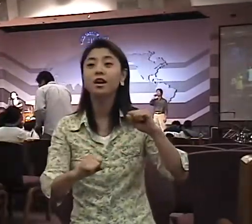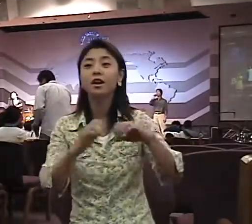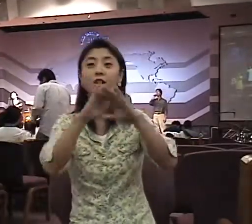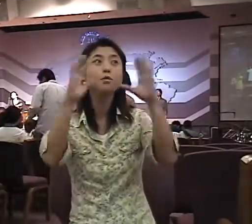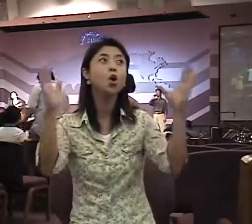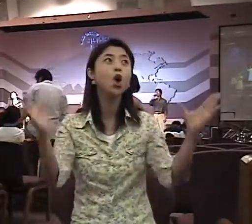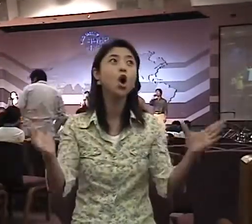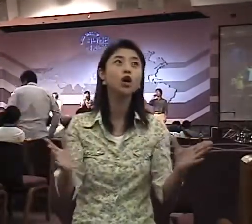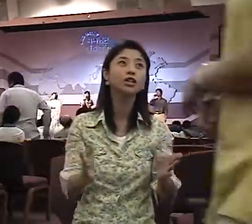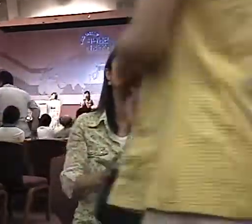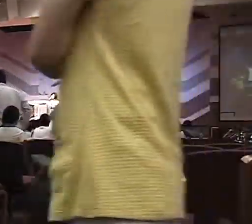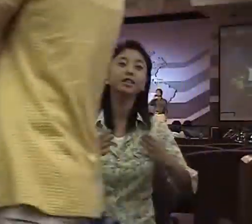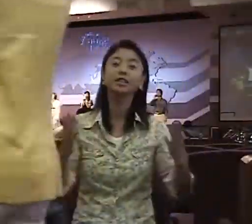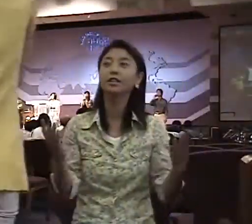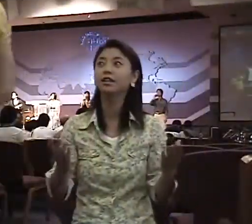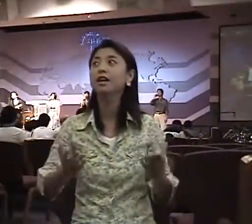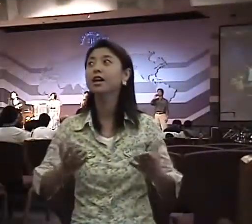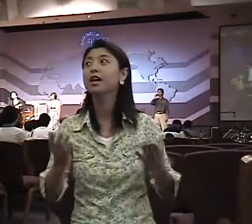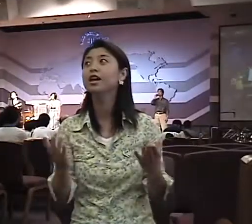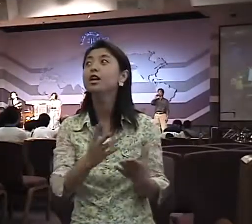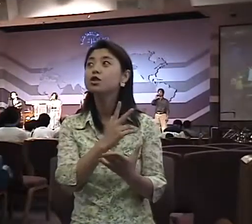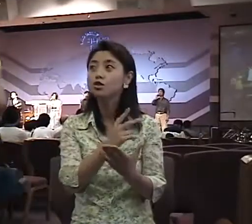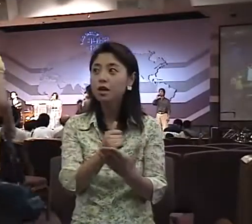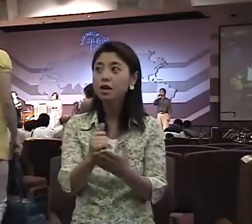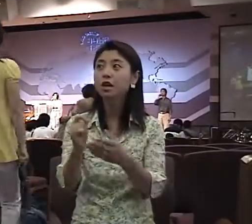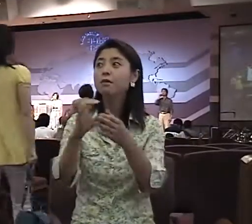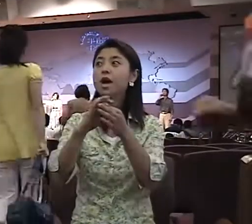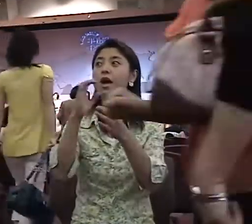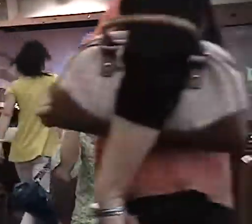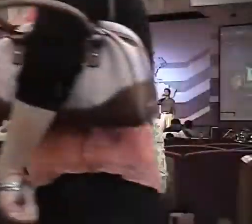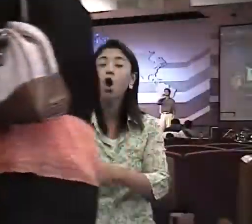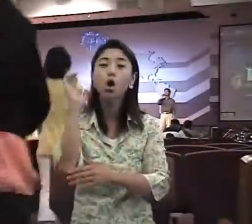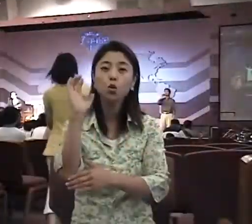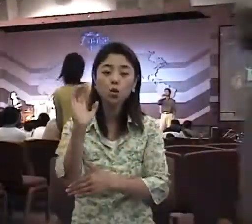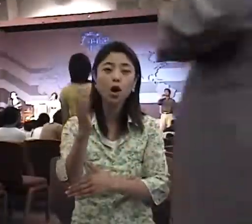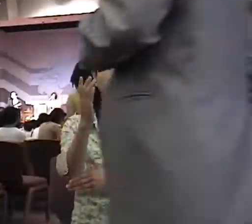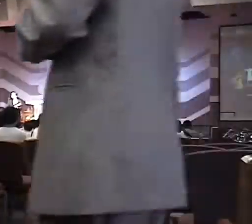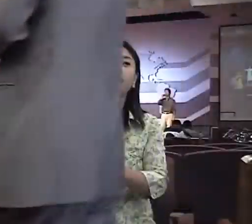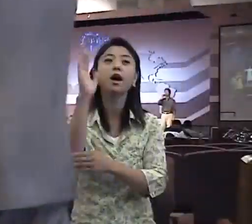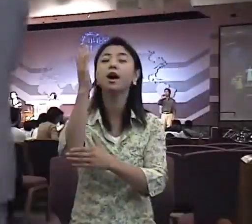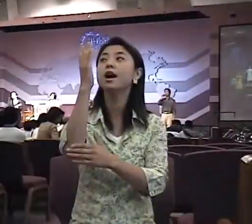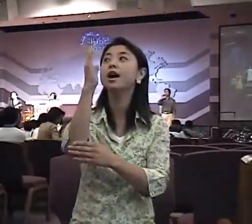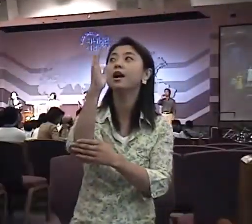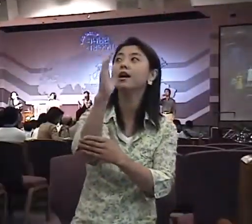행하신 모든 일 주님의 영광